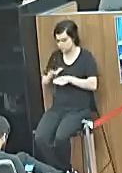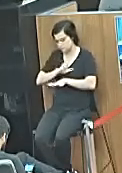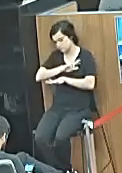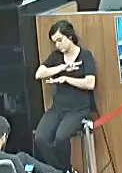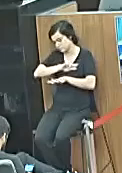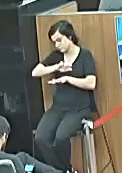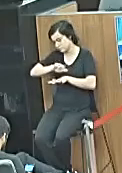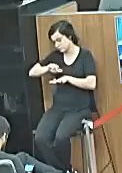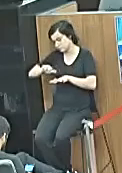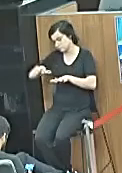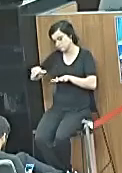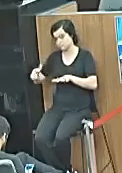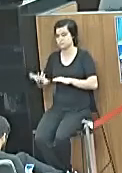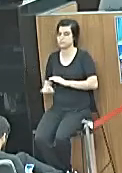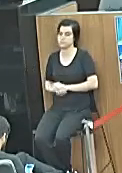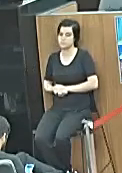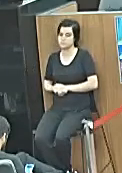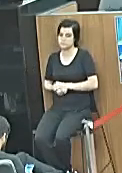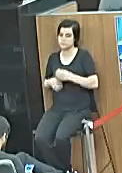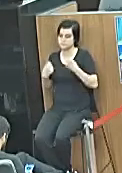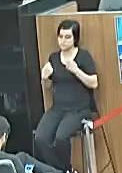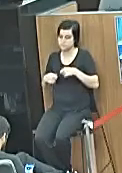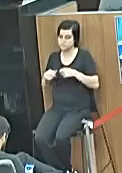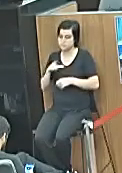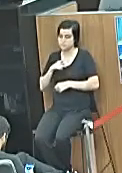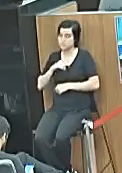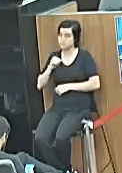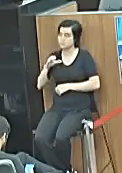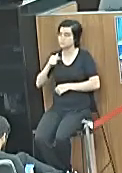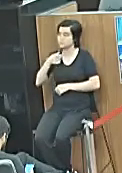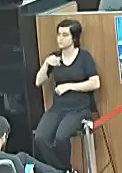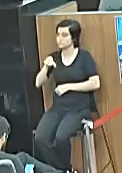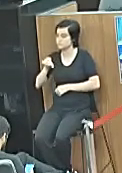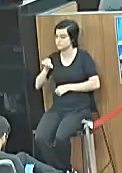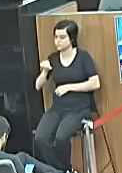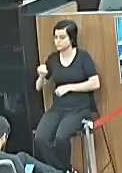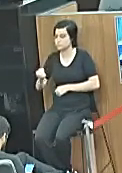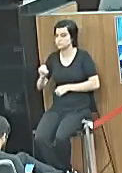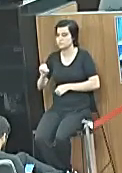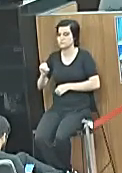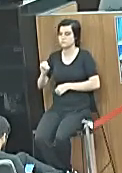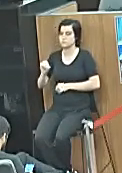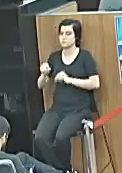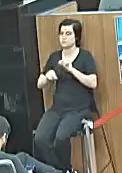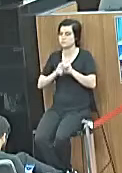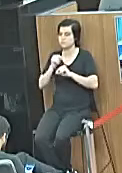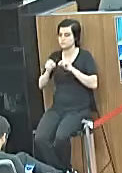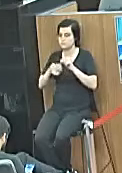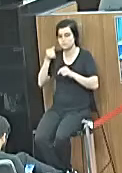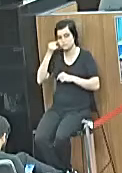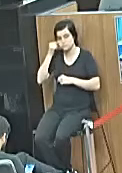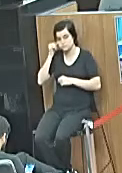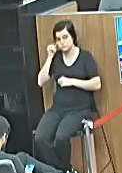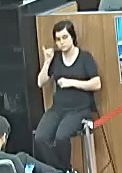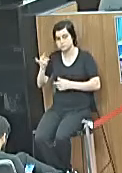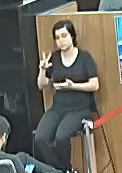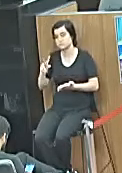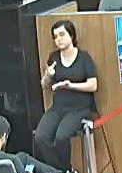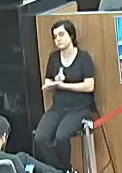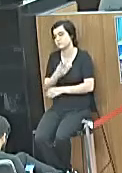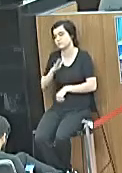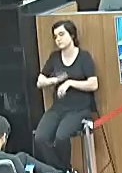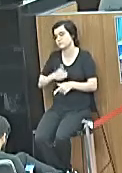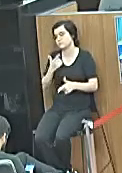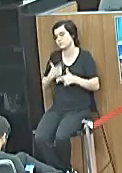paraná nós temos que ter as ações para ontem para impedir que mais desastres aconteçam